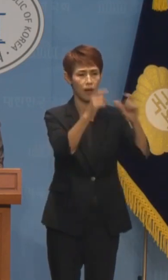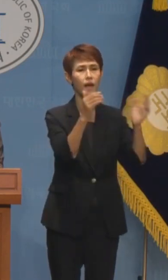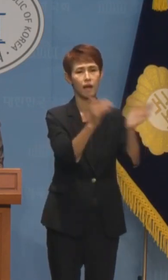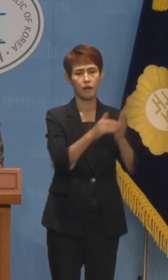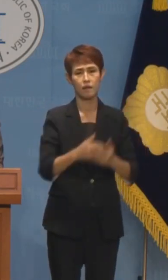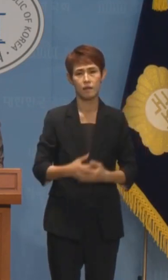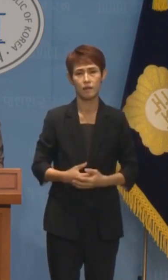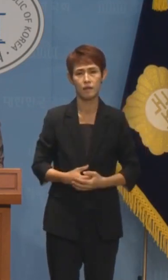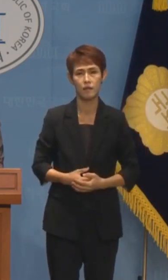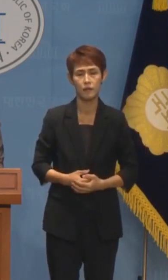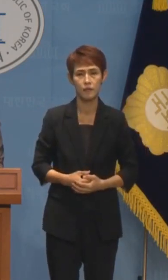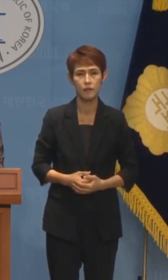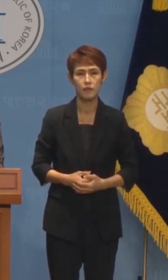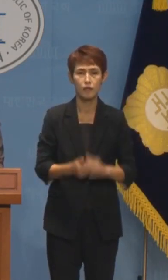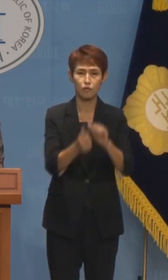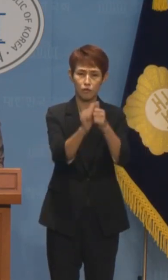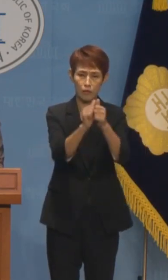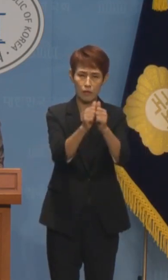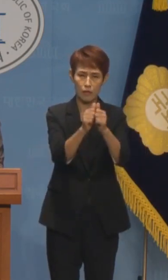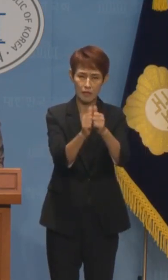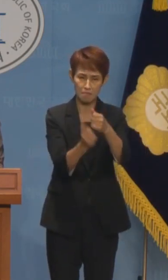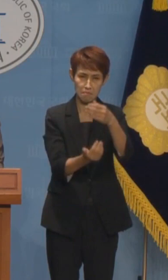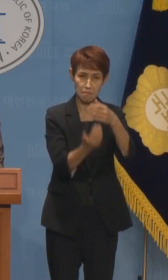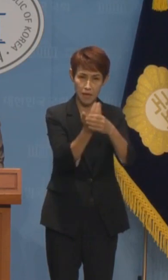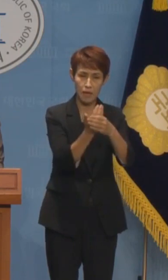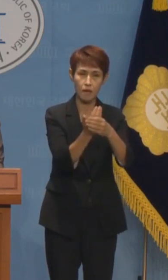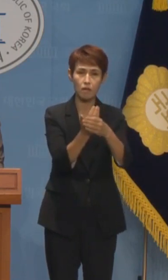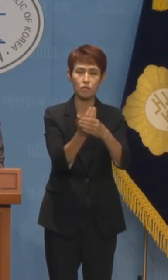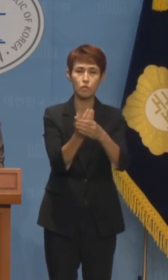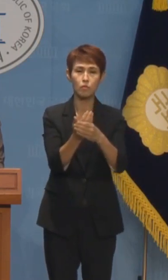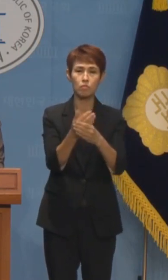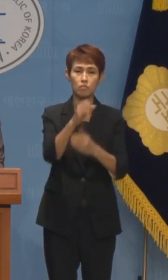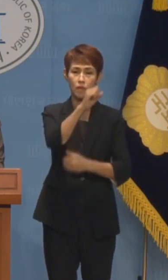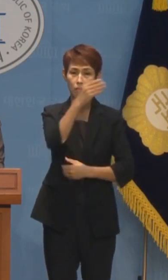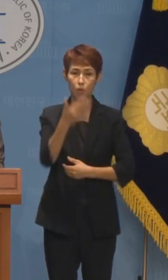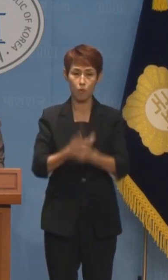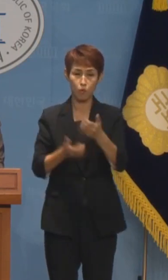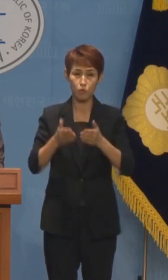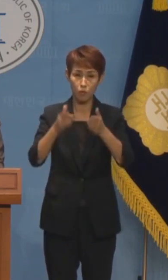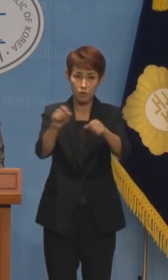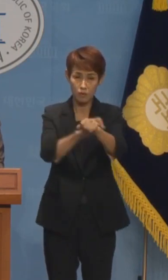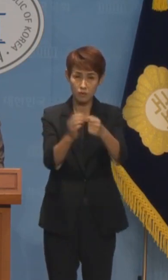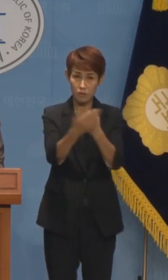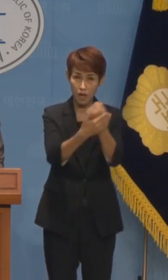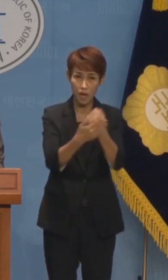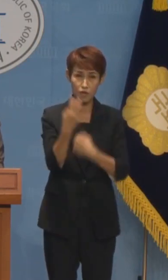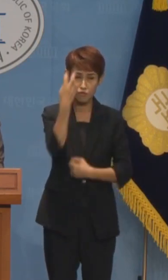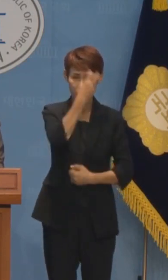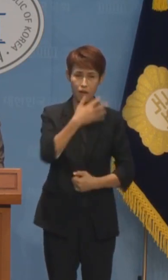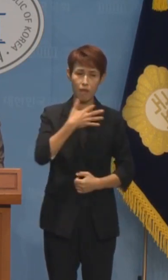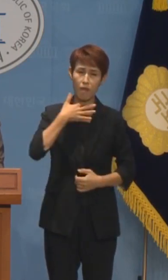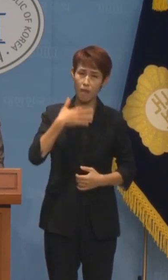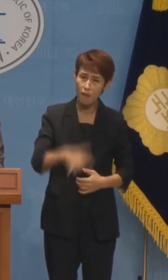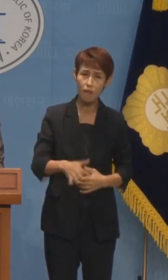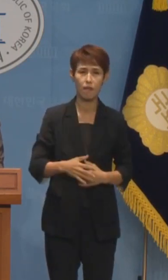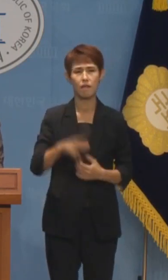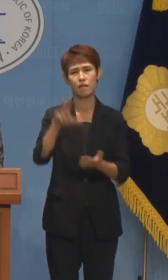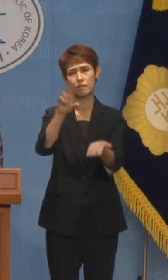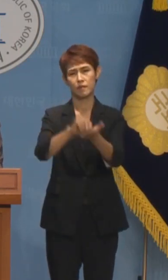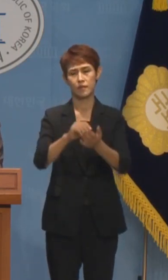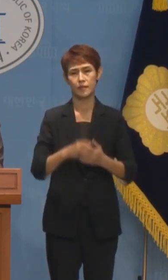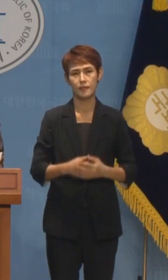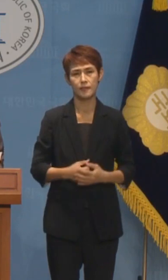상했습니다 주가 조작 사건 양 고속도로 해는 제대로된 수사조차 이루지지 않